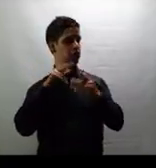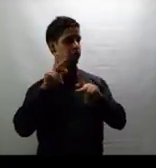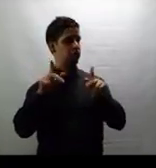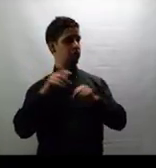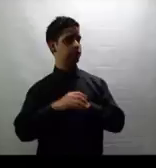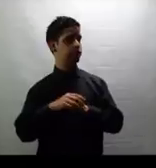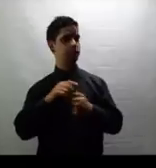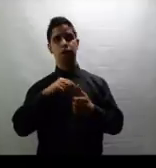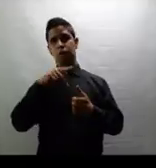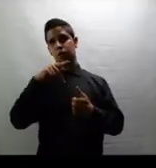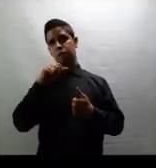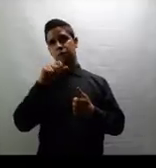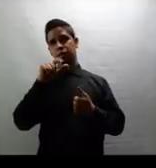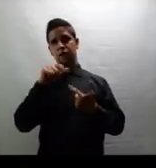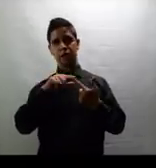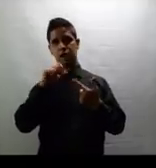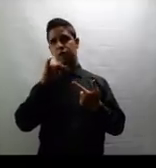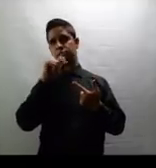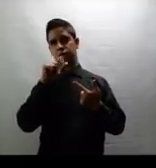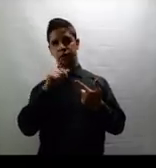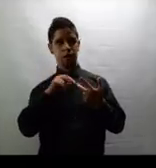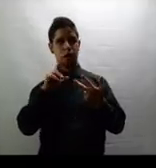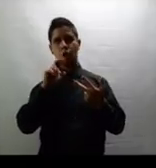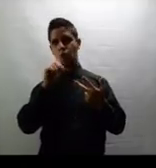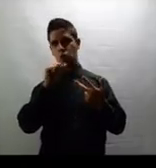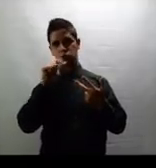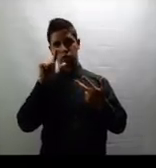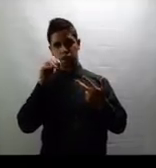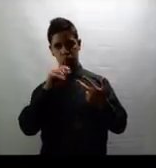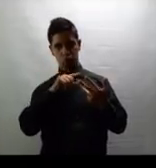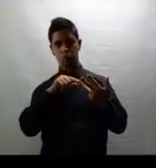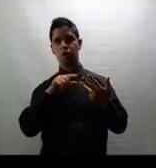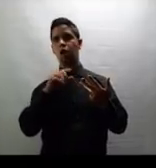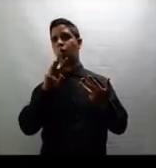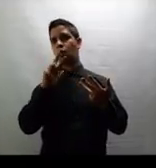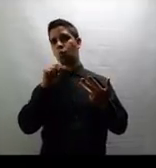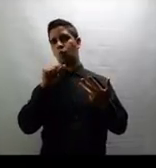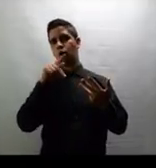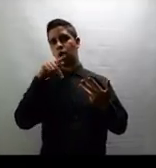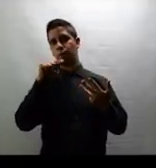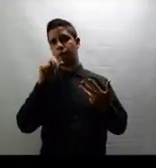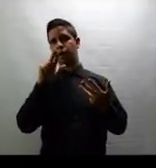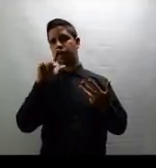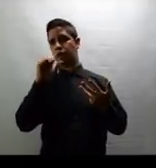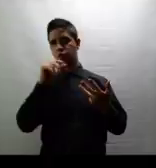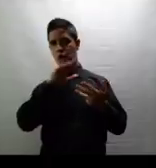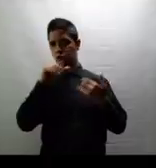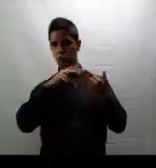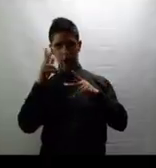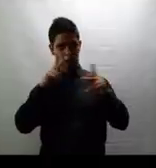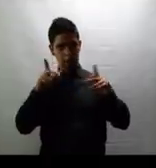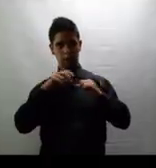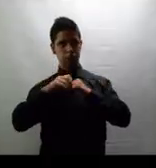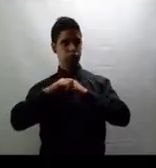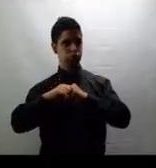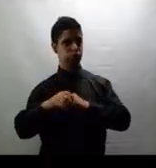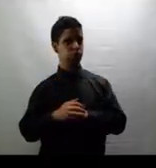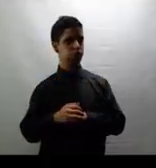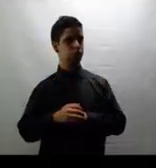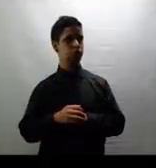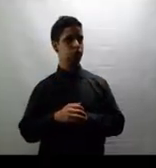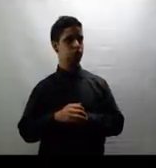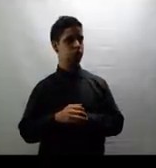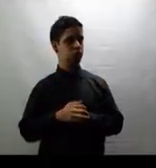pesqueras y la ferdinand no sé yo a todos le tira otro que